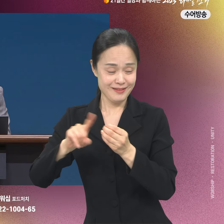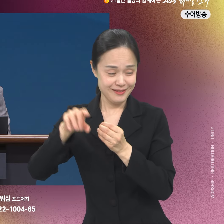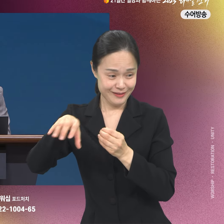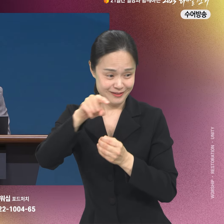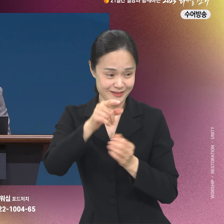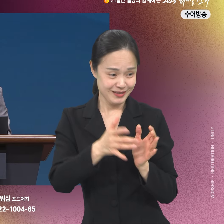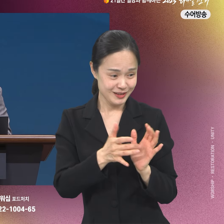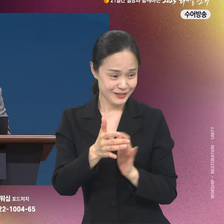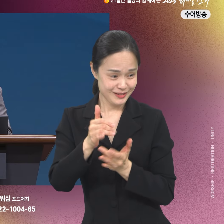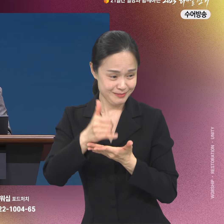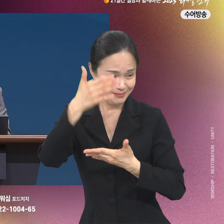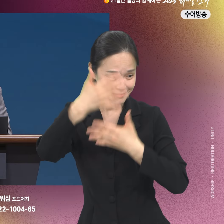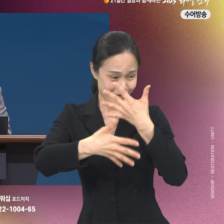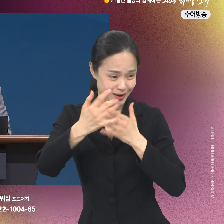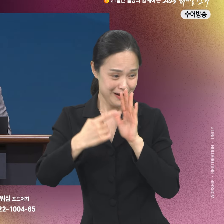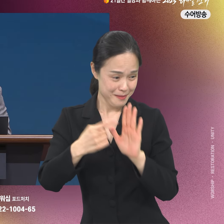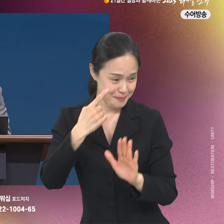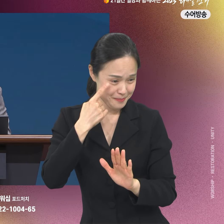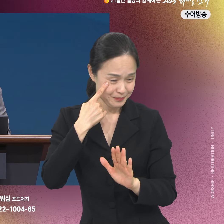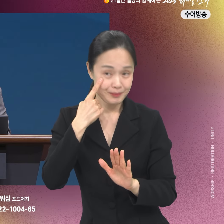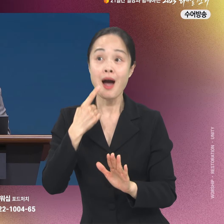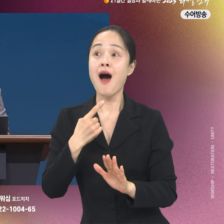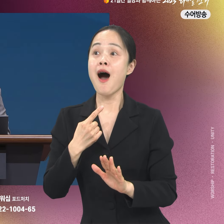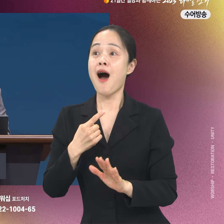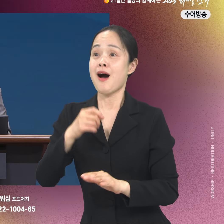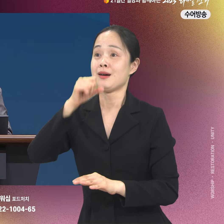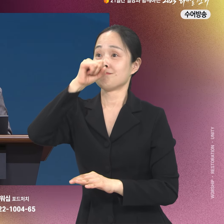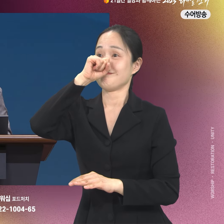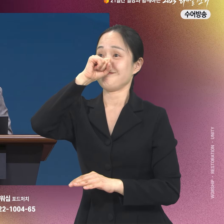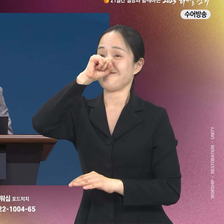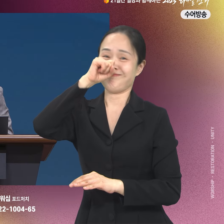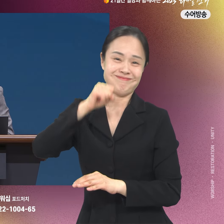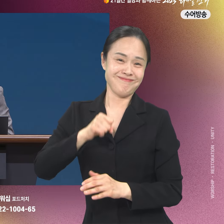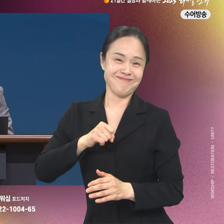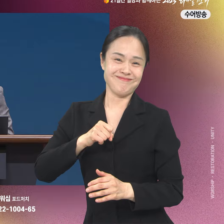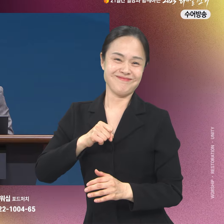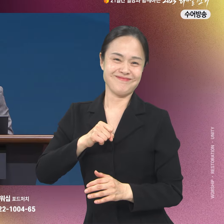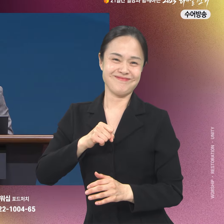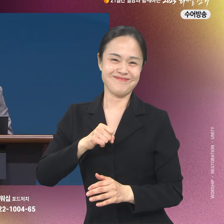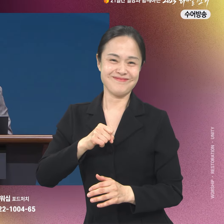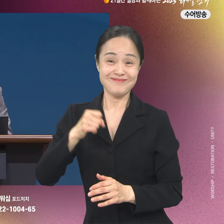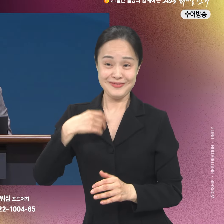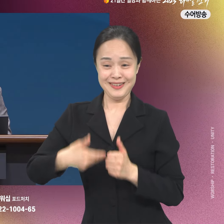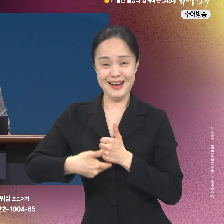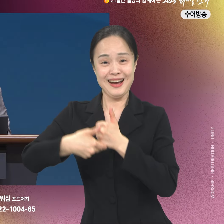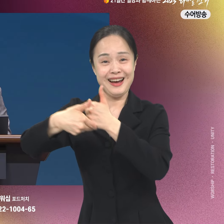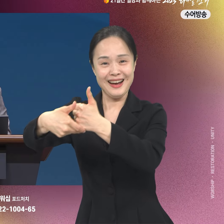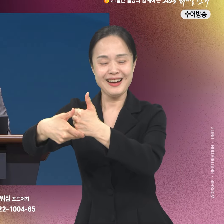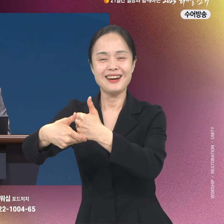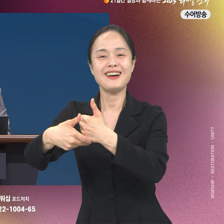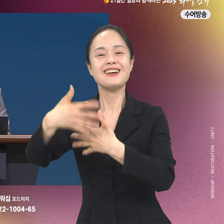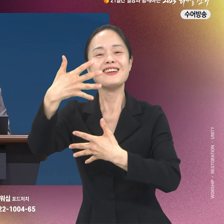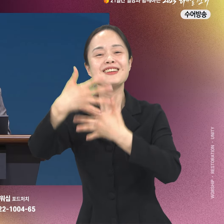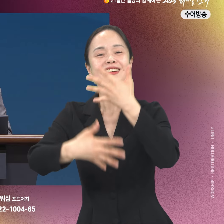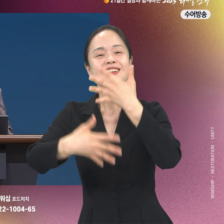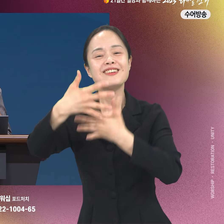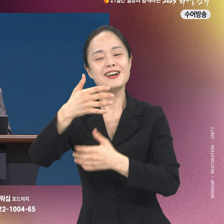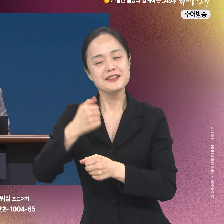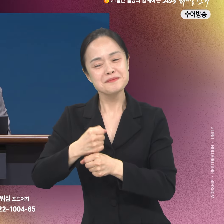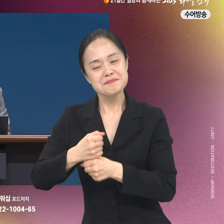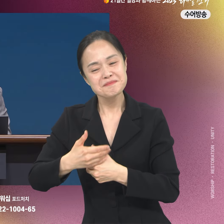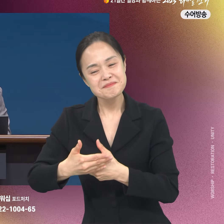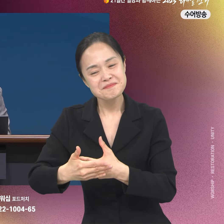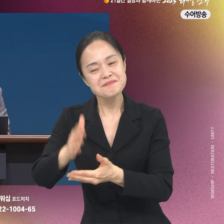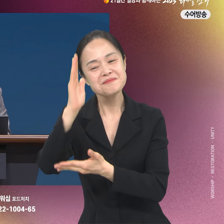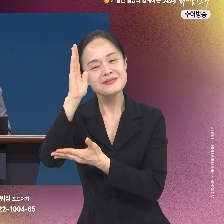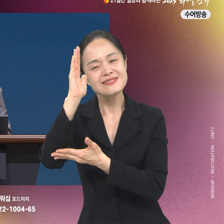그리고 영화 상영만 하는 게 아니라 가서 영화에 대한 설명을 해달래요. 그래서 제가 이제 그 원불교